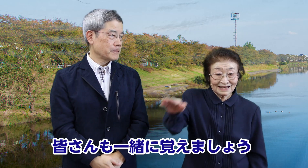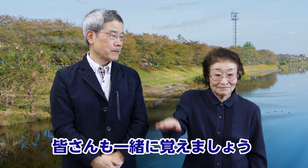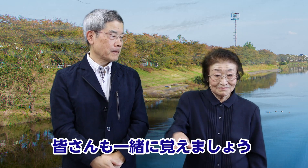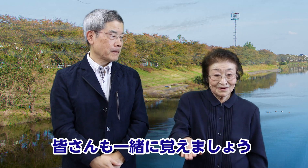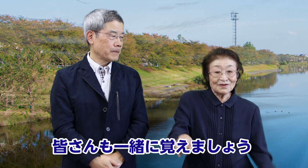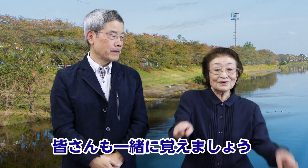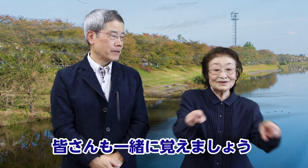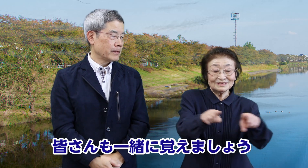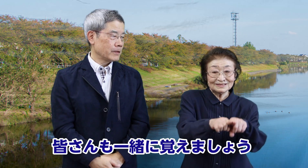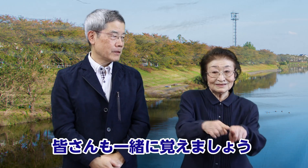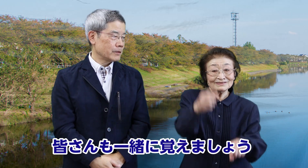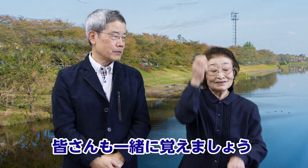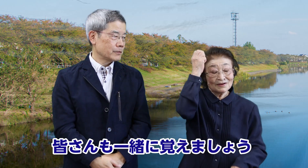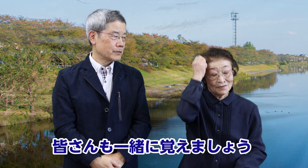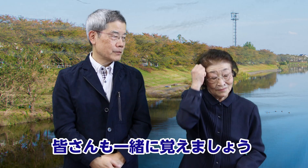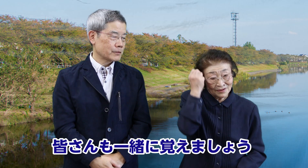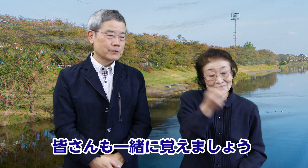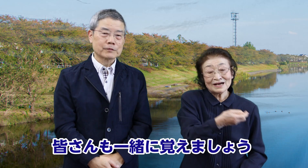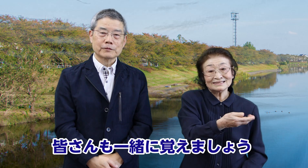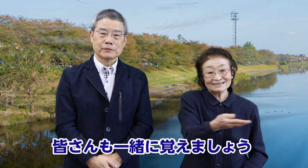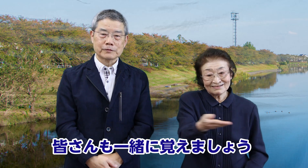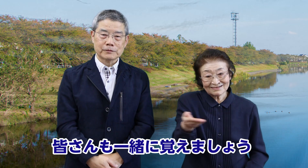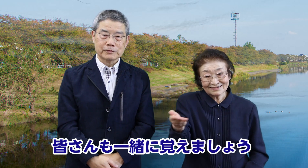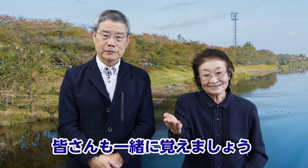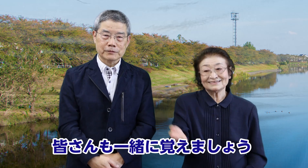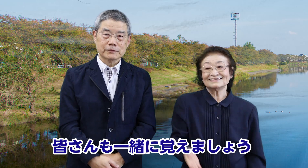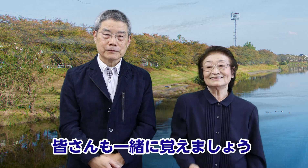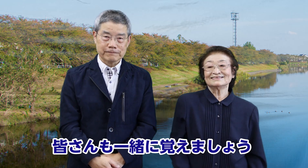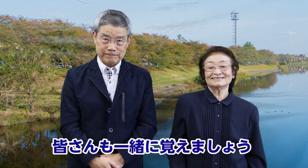皆さんも一緒に覚えましょう。